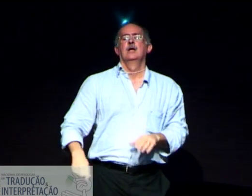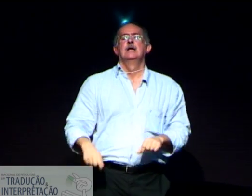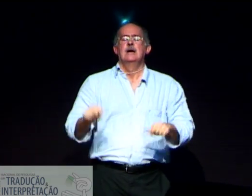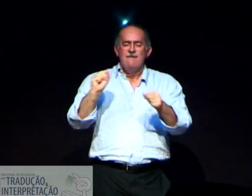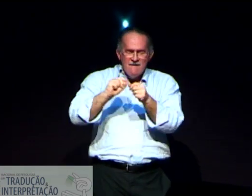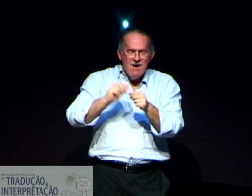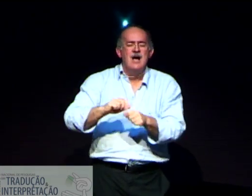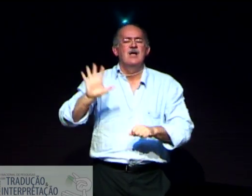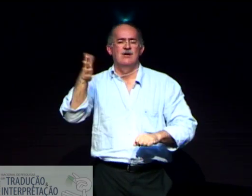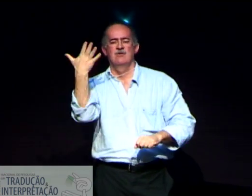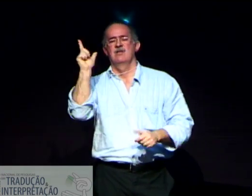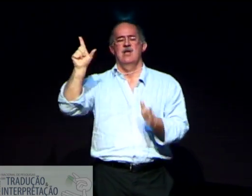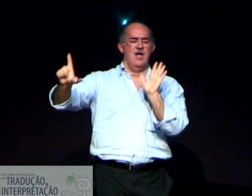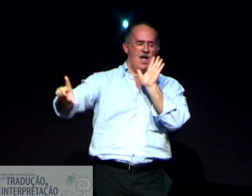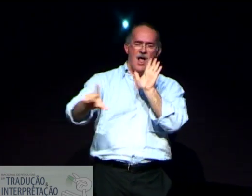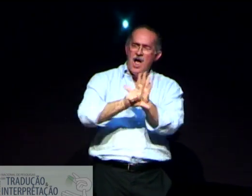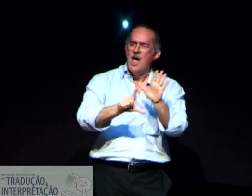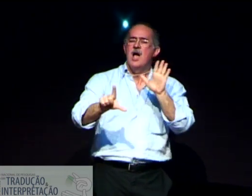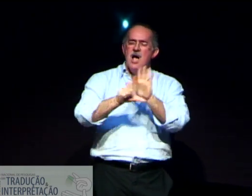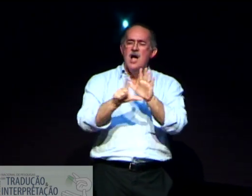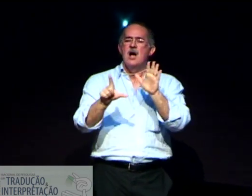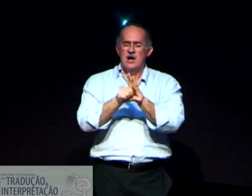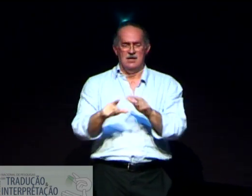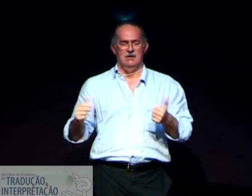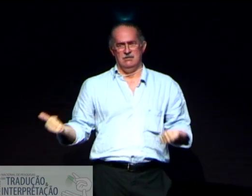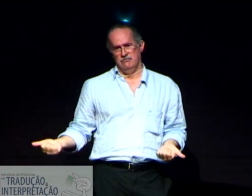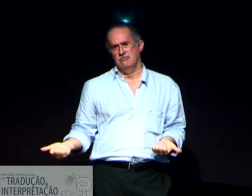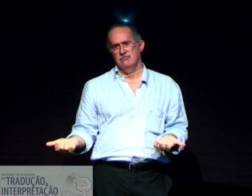E precisamos respeitar a legislação.